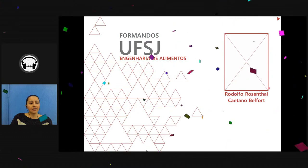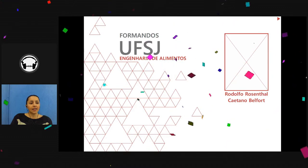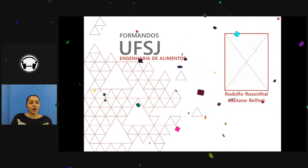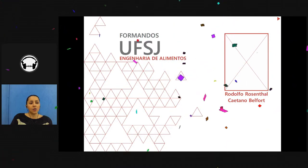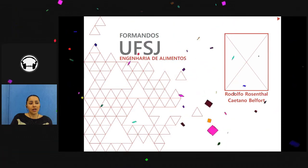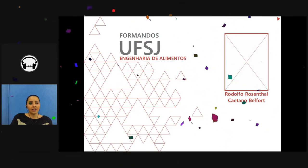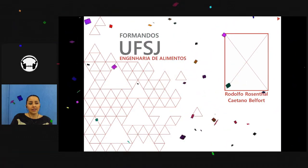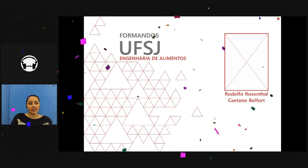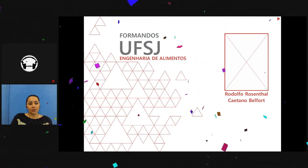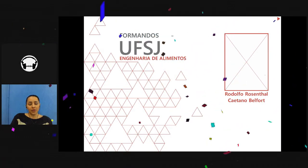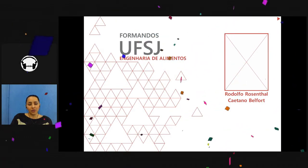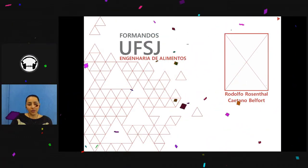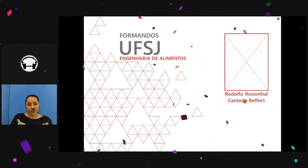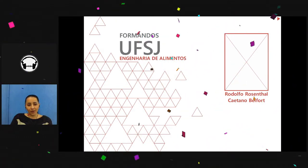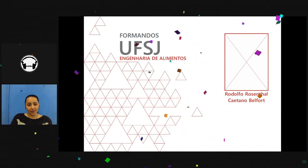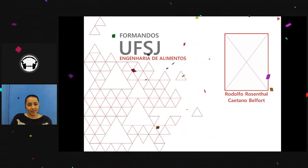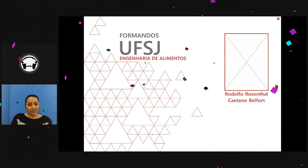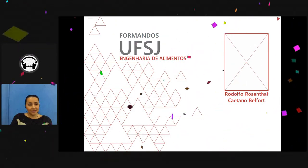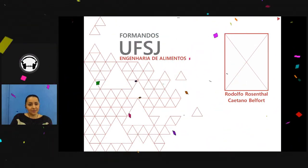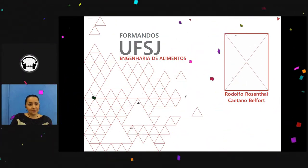Rodolfo Rosenthal Caetano